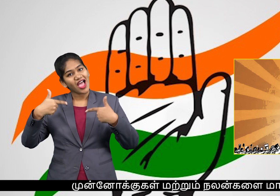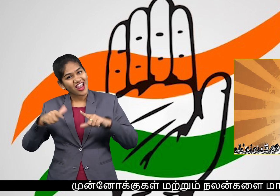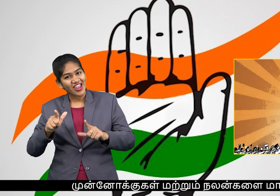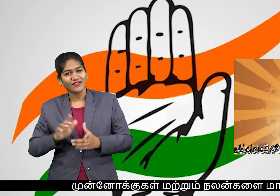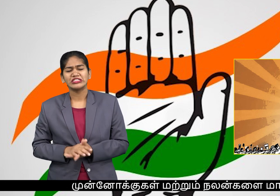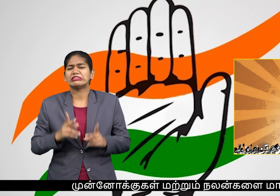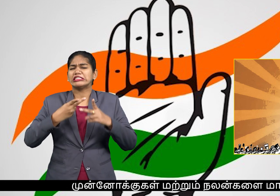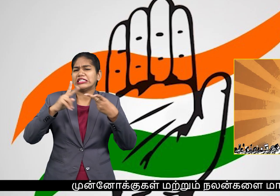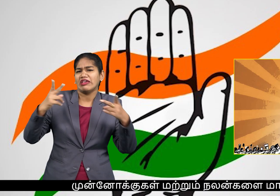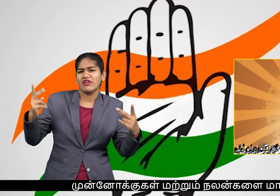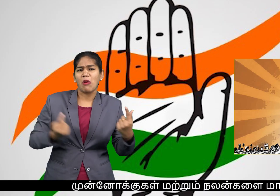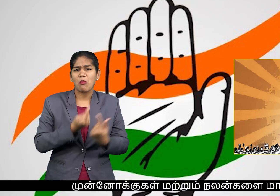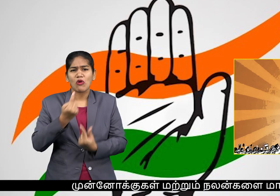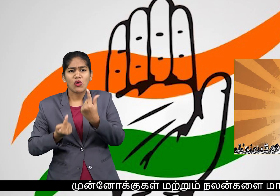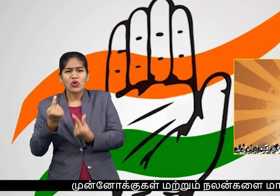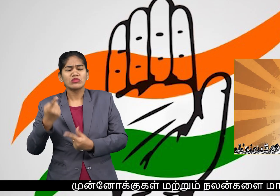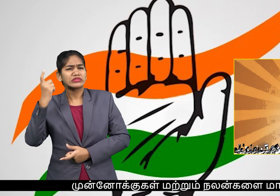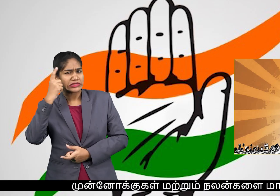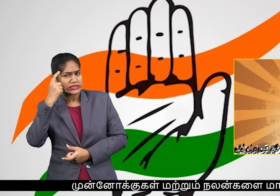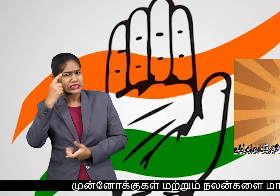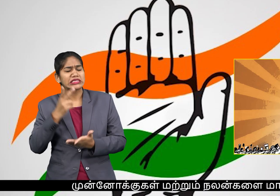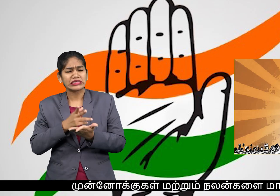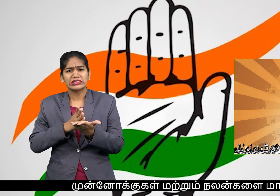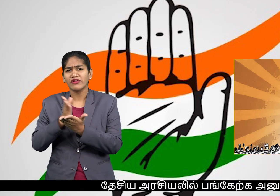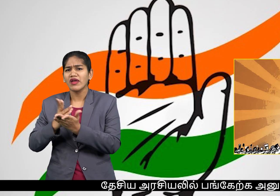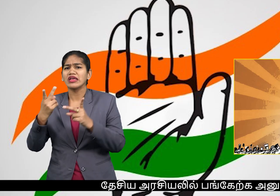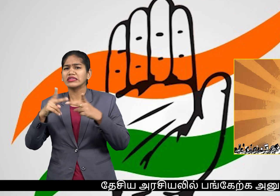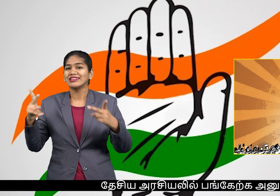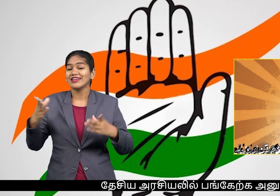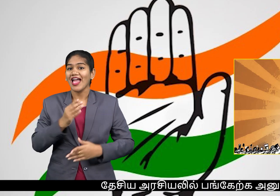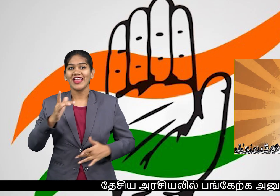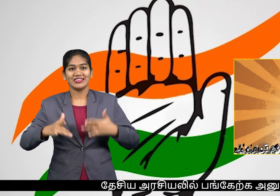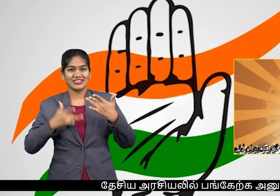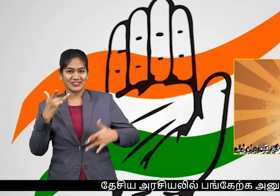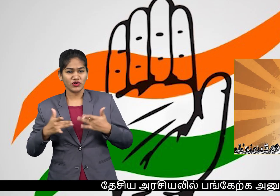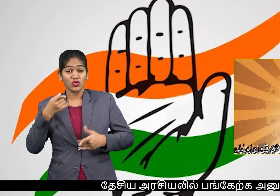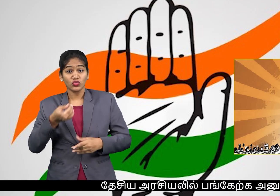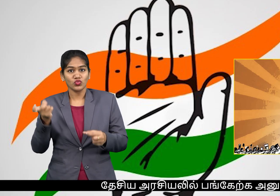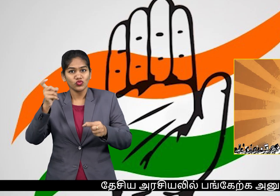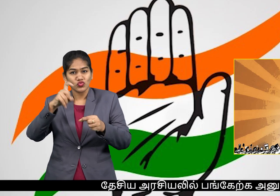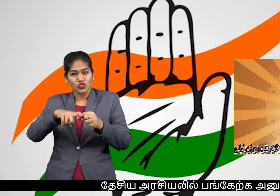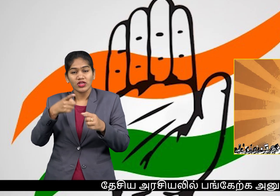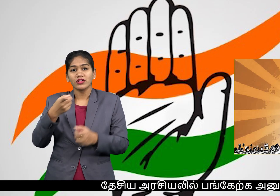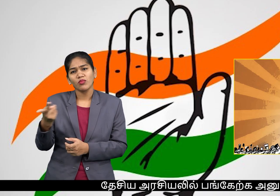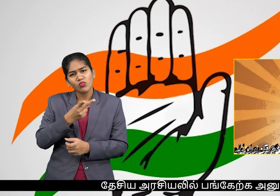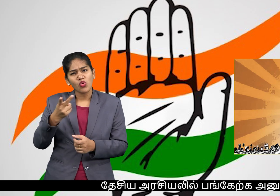முன்னோக்குகள் மற்றும் நலன்களை மாநில மற்றும் தேசிய அரசியலில் பங்கேற்க அனுமதித்தது.